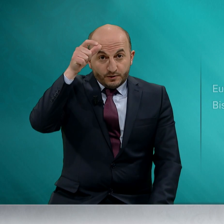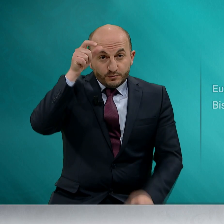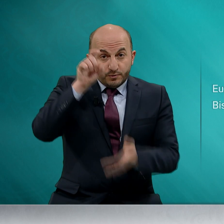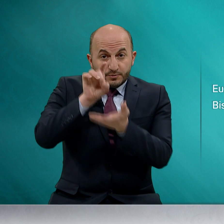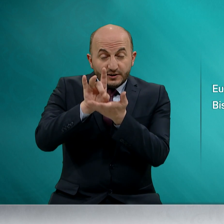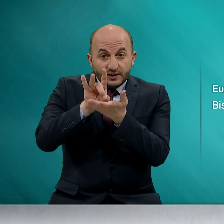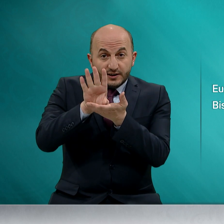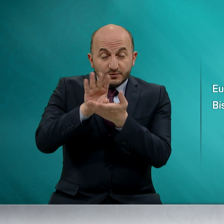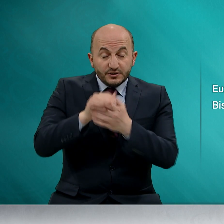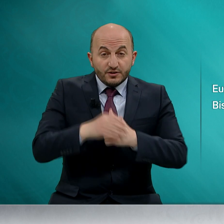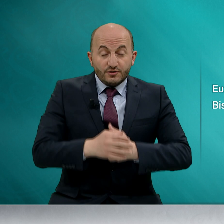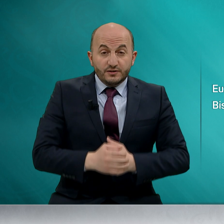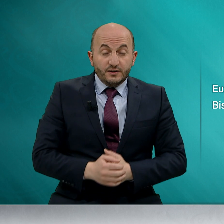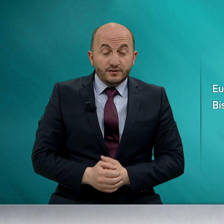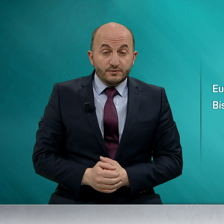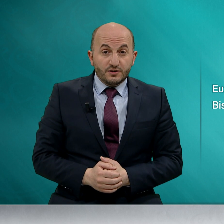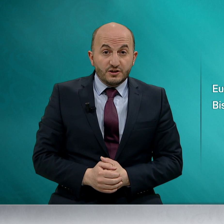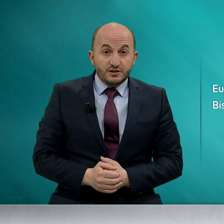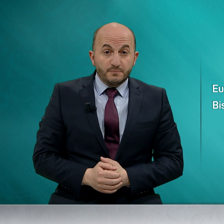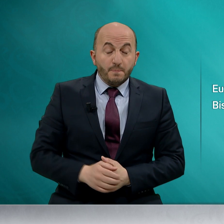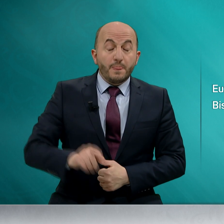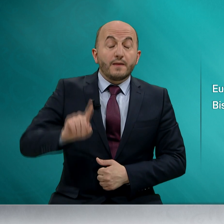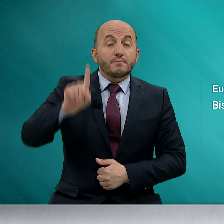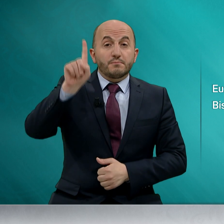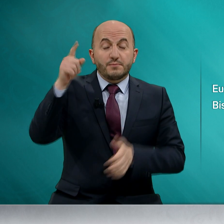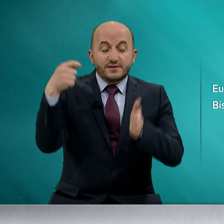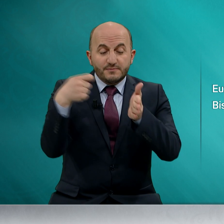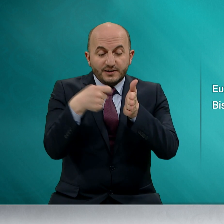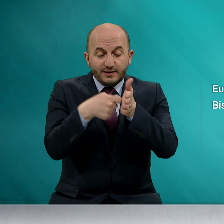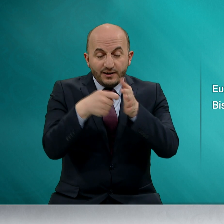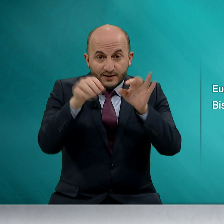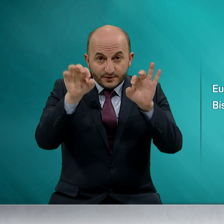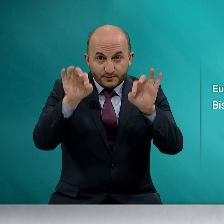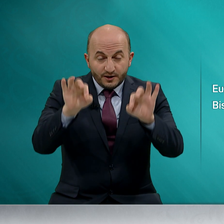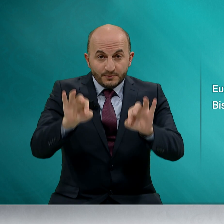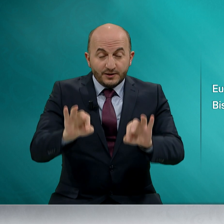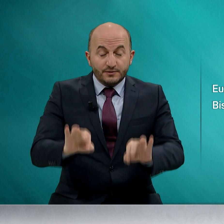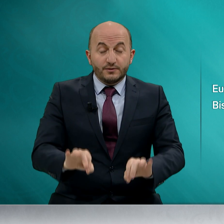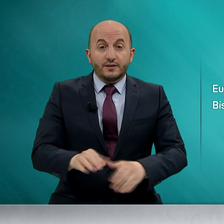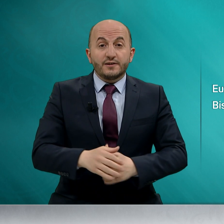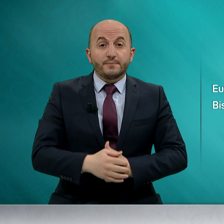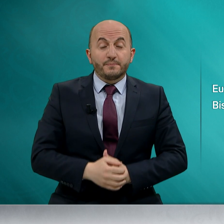أعوذ بالله من الشيطان الرجيم بسم الله الرحمن الرحيم